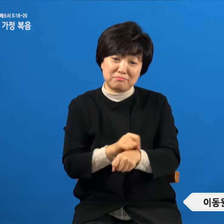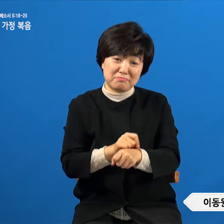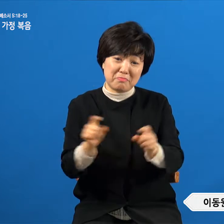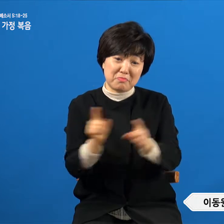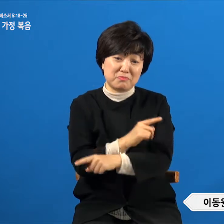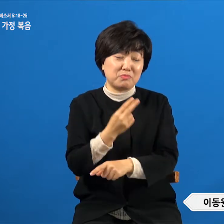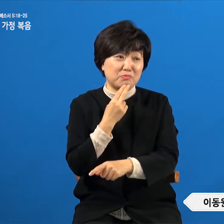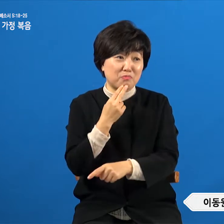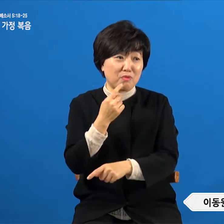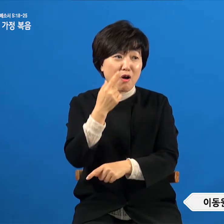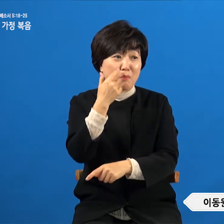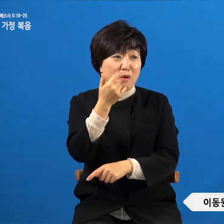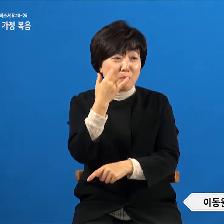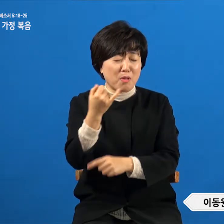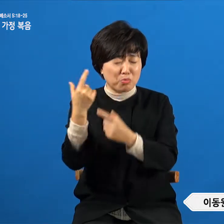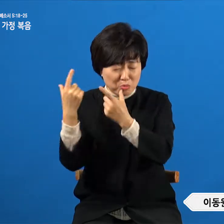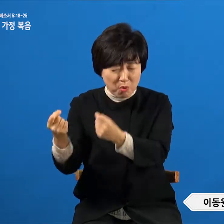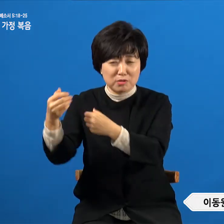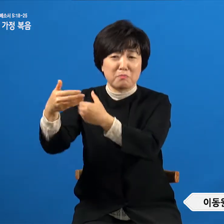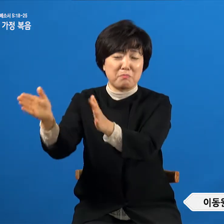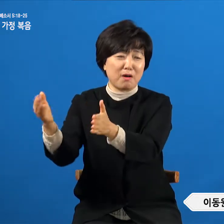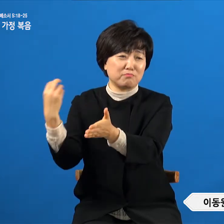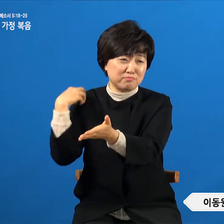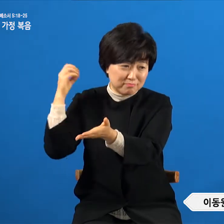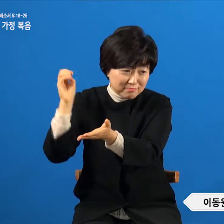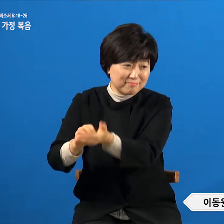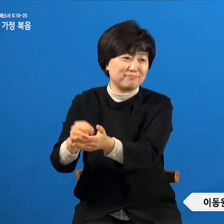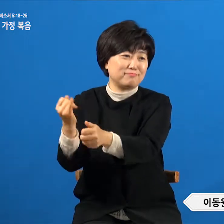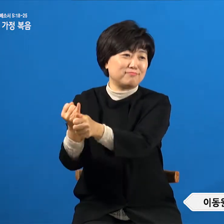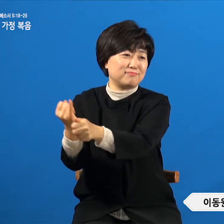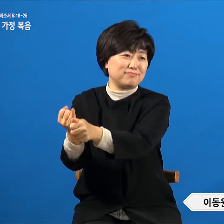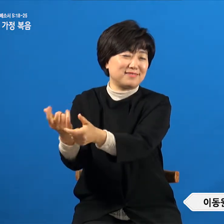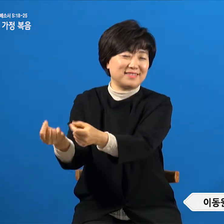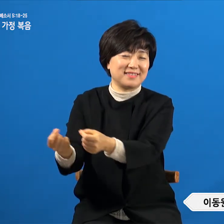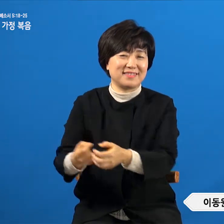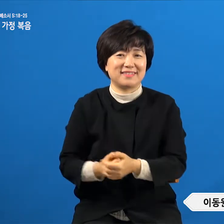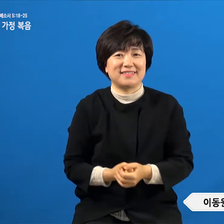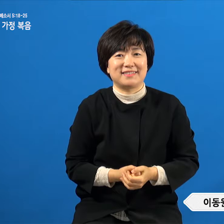없어. 아빠 엄마는 똑같은 방 쓰거든.